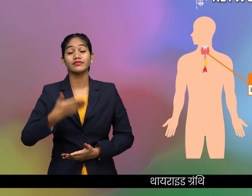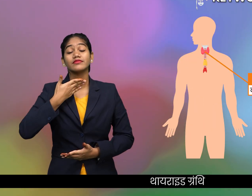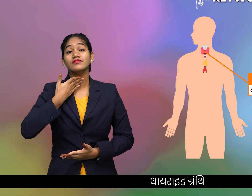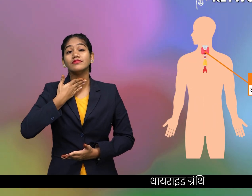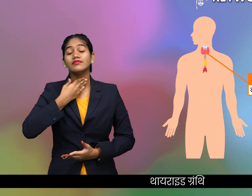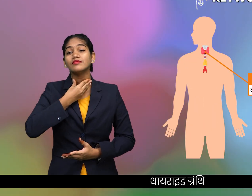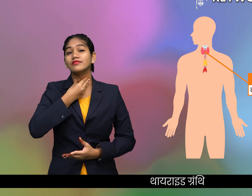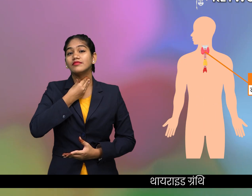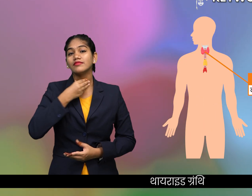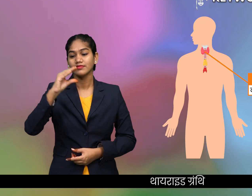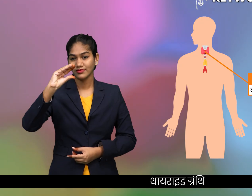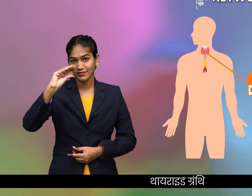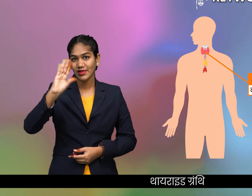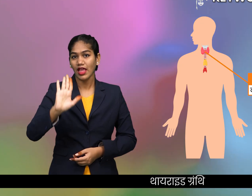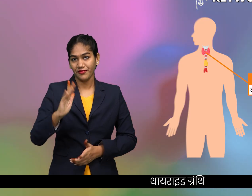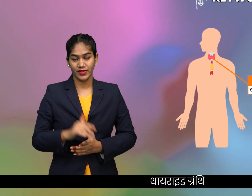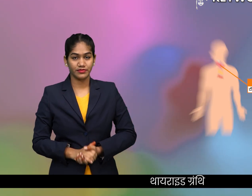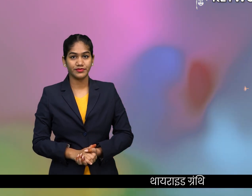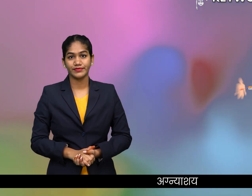थायराइड ग्रंथि,